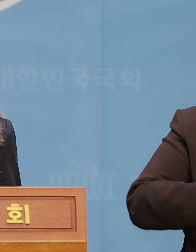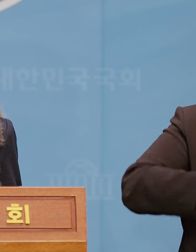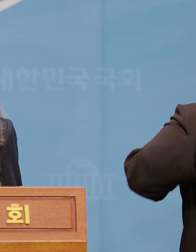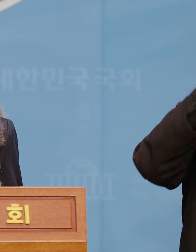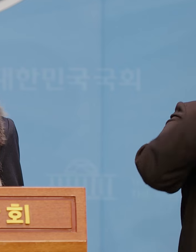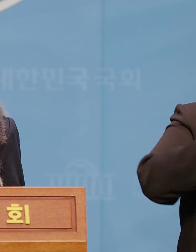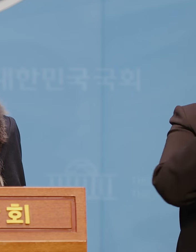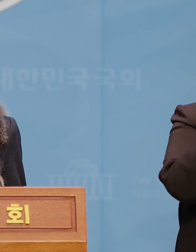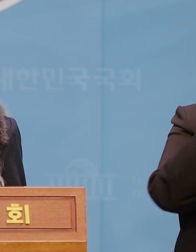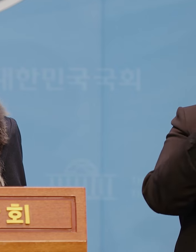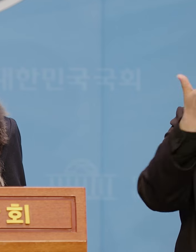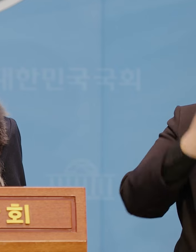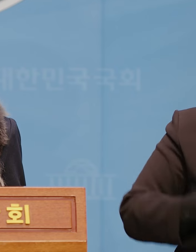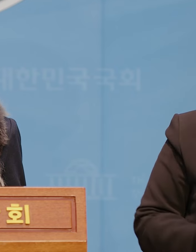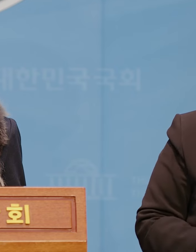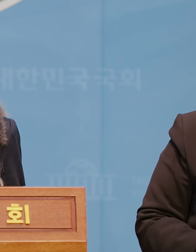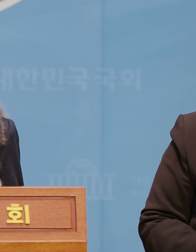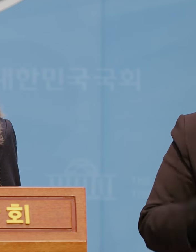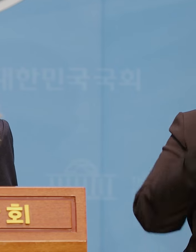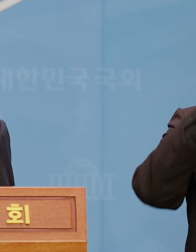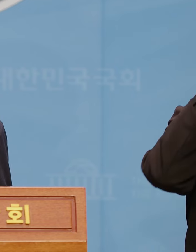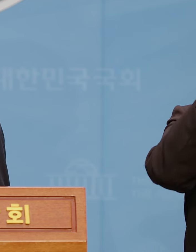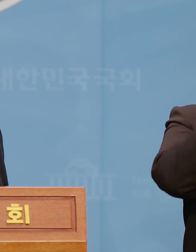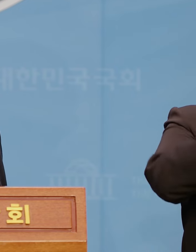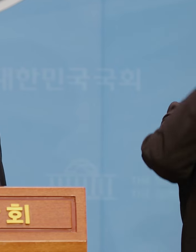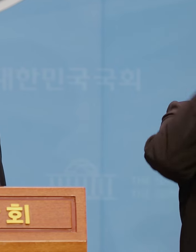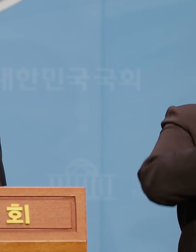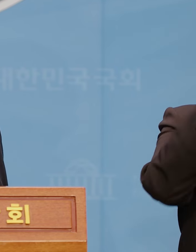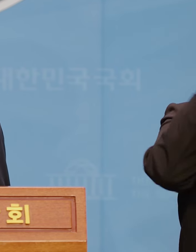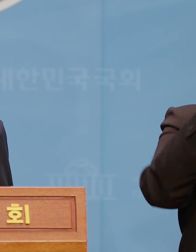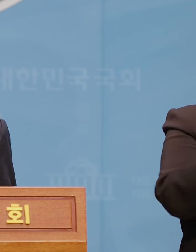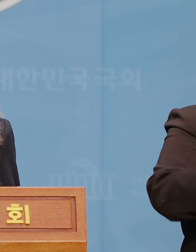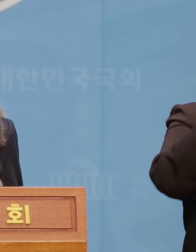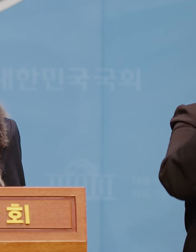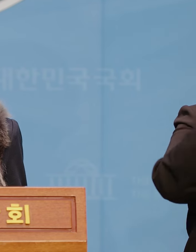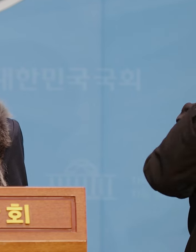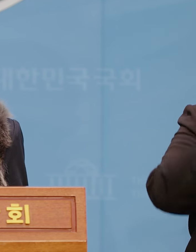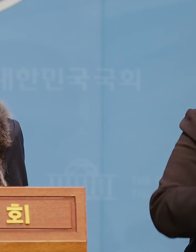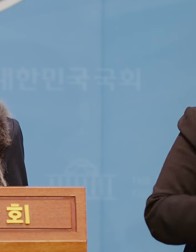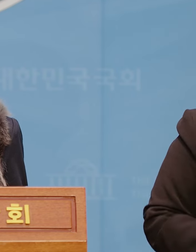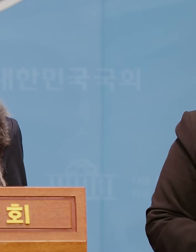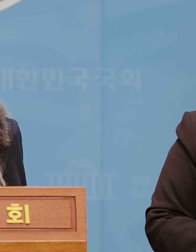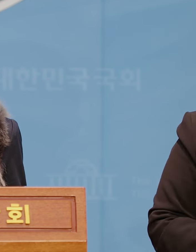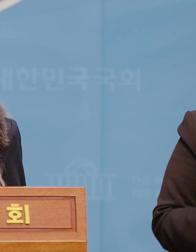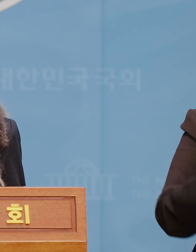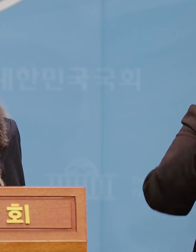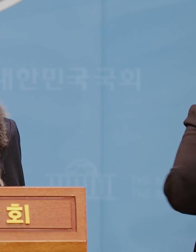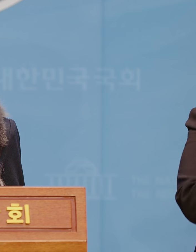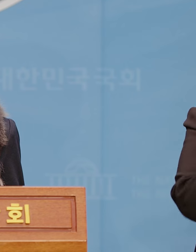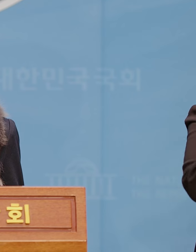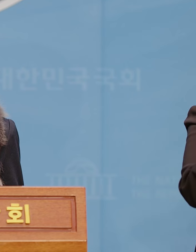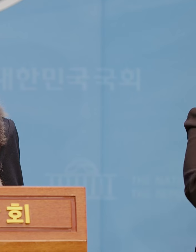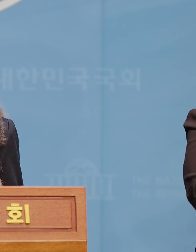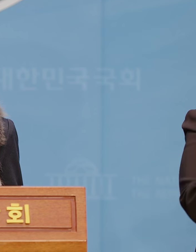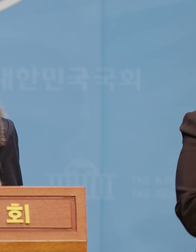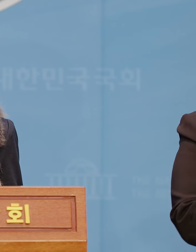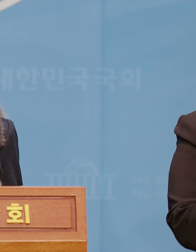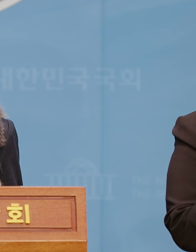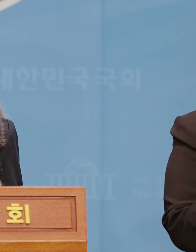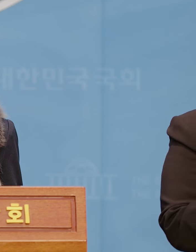됐고 그건데 제가 볼 때도 지금 선거 관리 위원장이 한 공동주택에 이거는 선거법